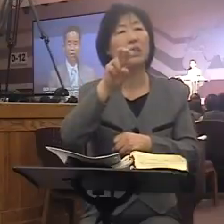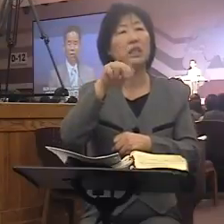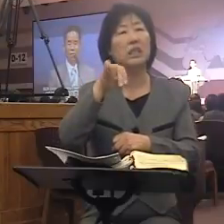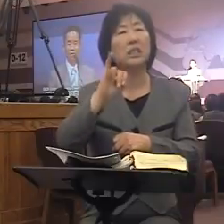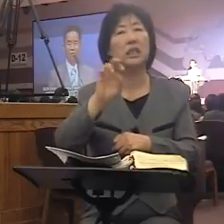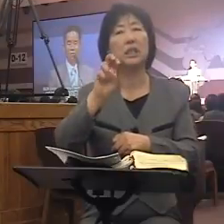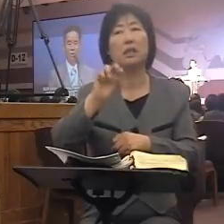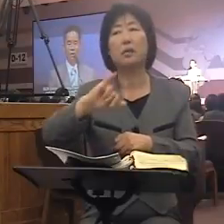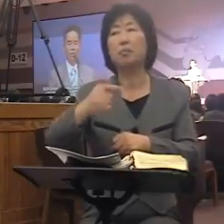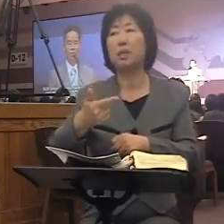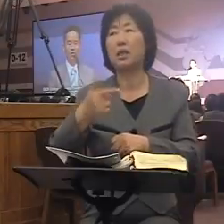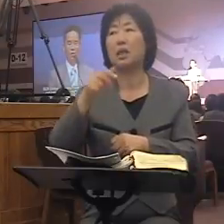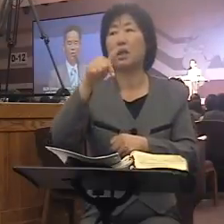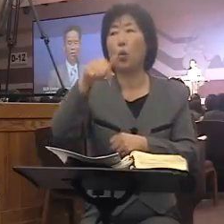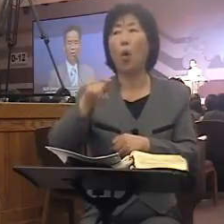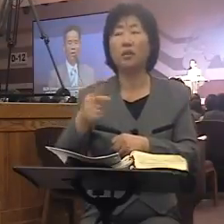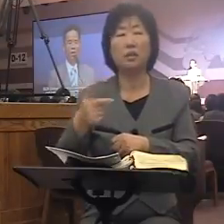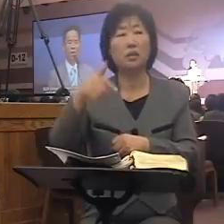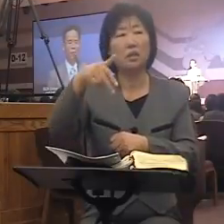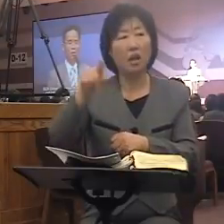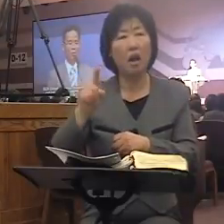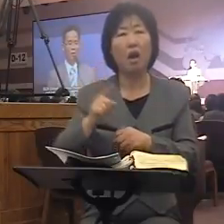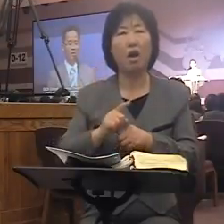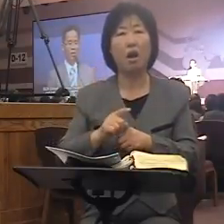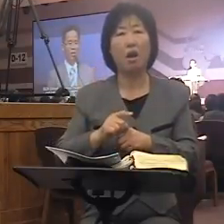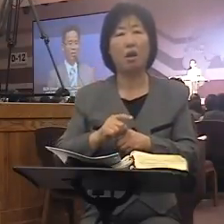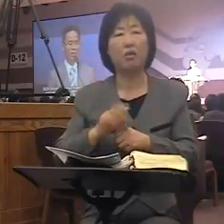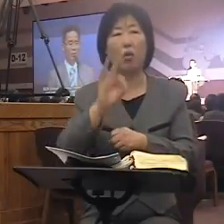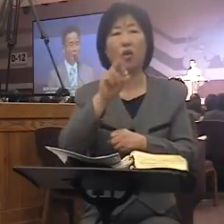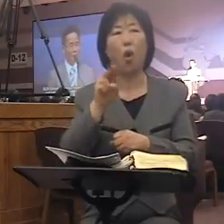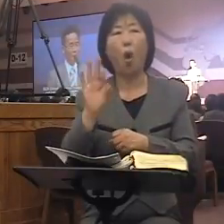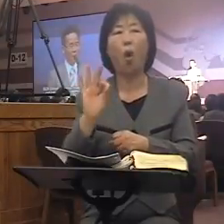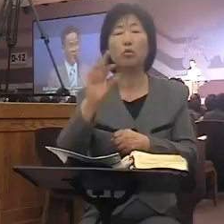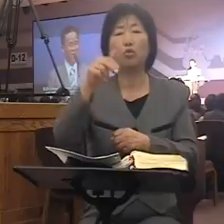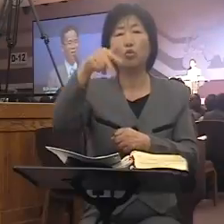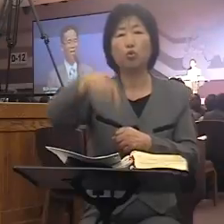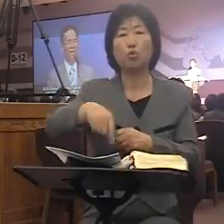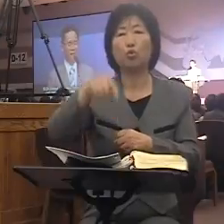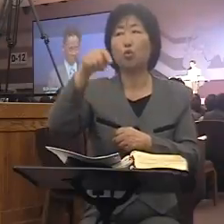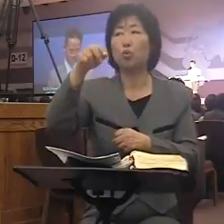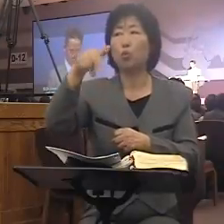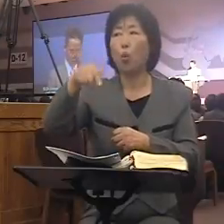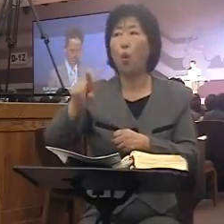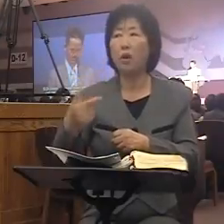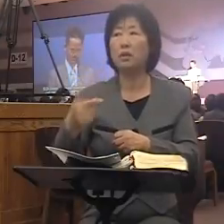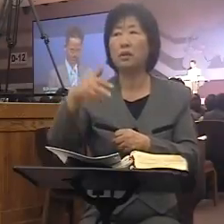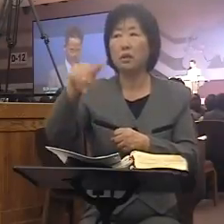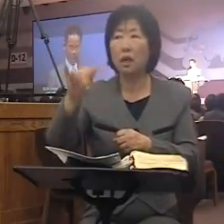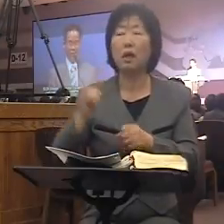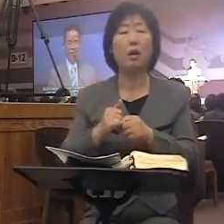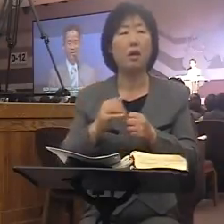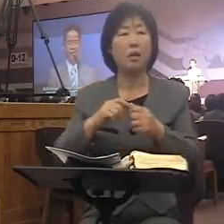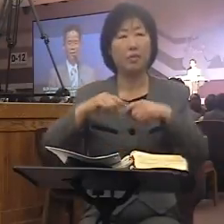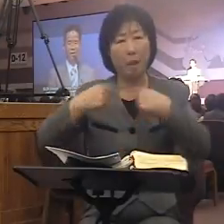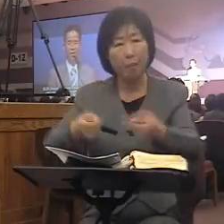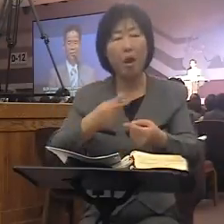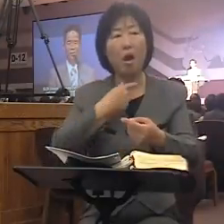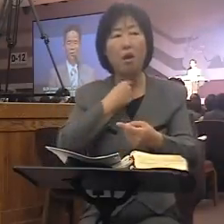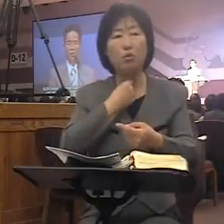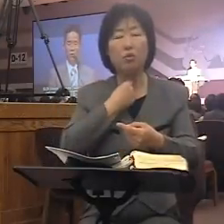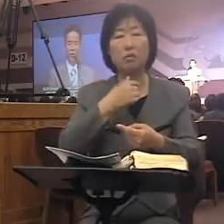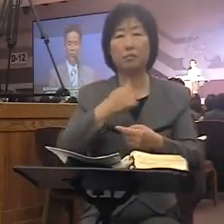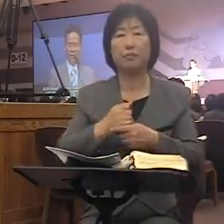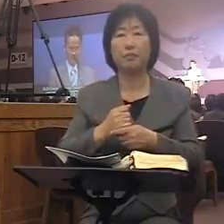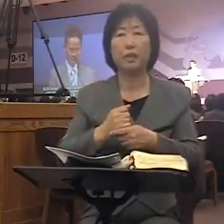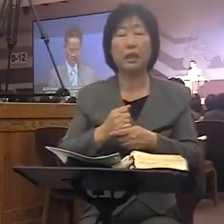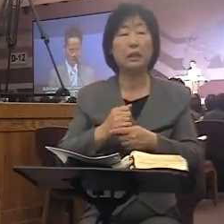영주권자 자녀들이 참여할 수 있습니다. 그리고 중요한 것은 우리 교회가 그 3,500불 중에서 2,000불을